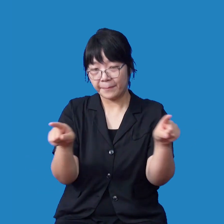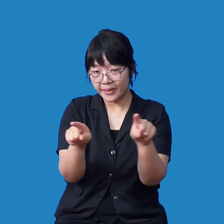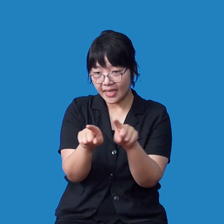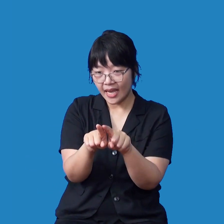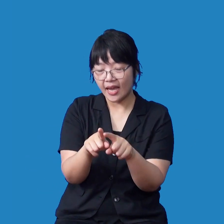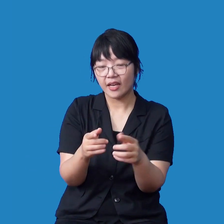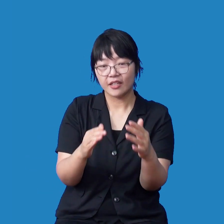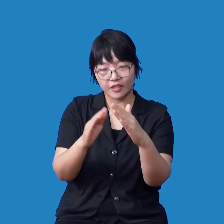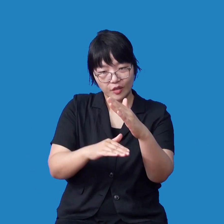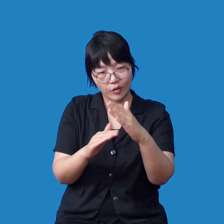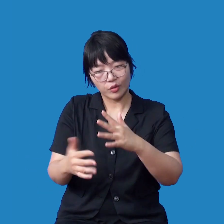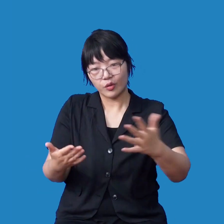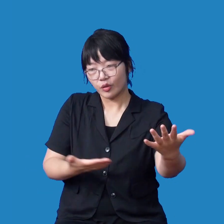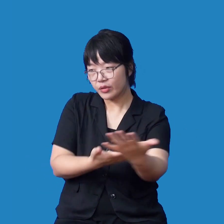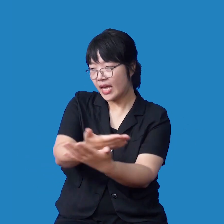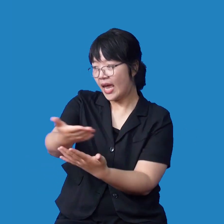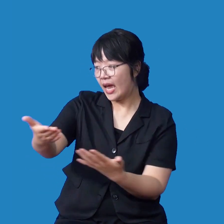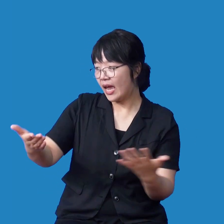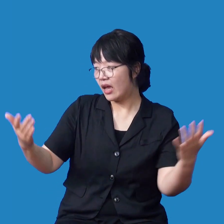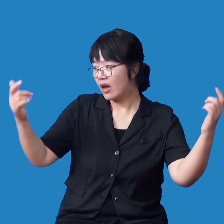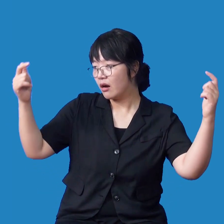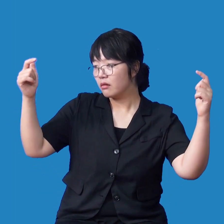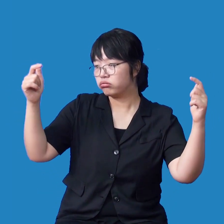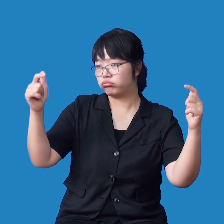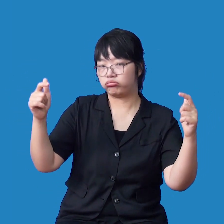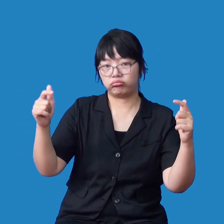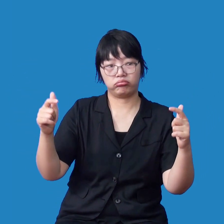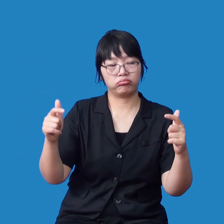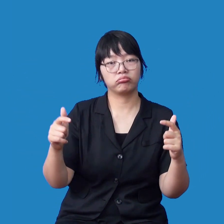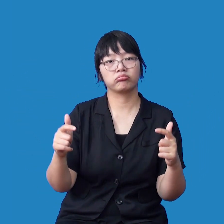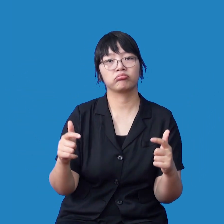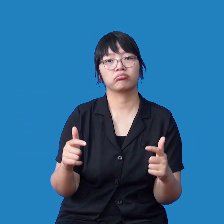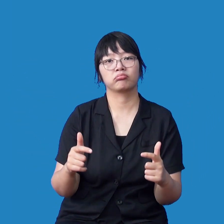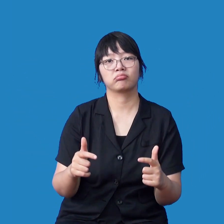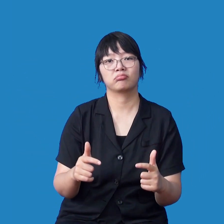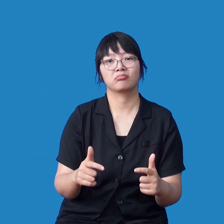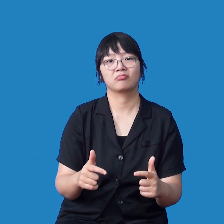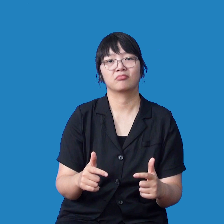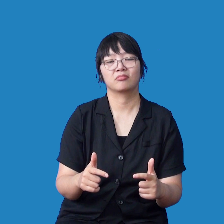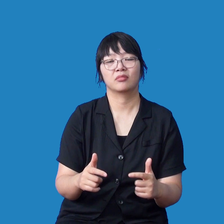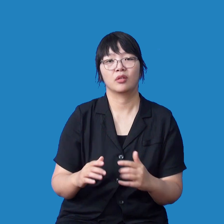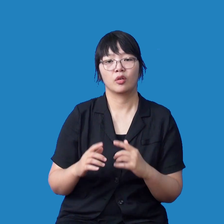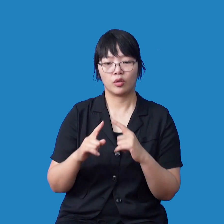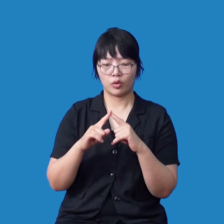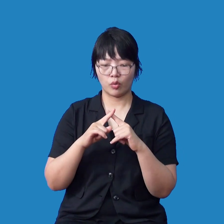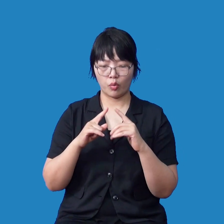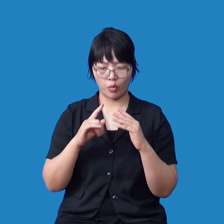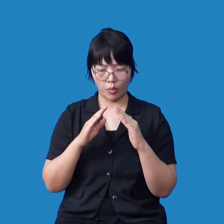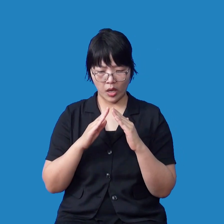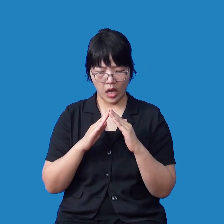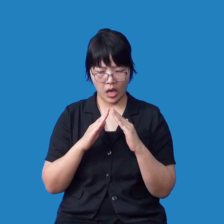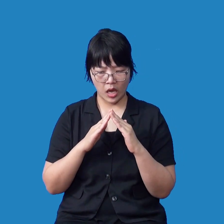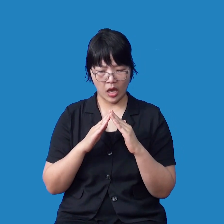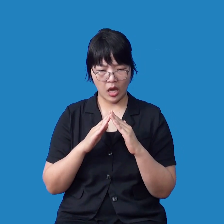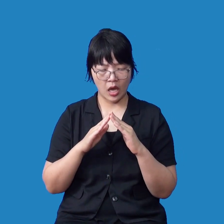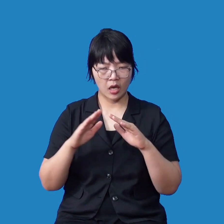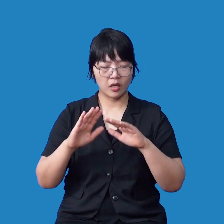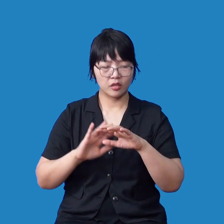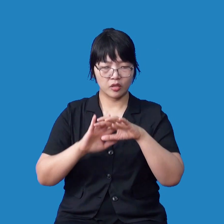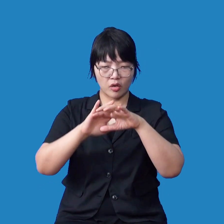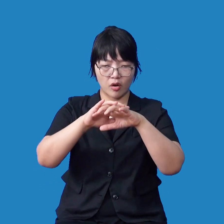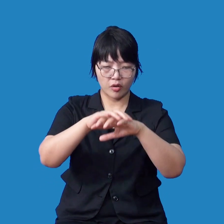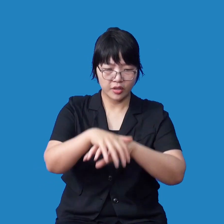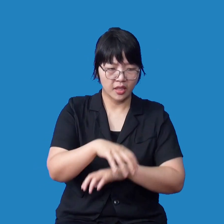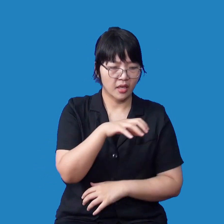성도들의 교제함이 사라진다면 어떻게 주의 몸된 교회가 온 천하에 다니며